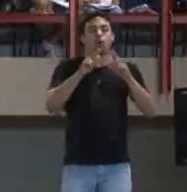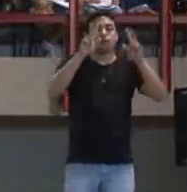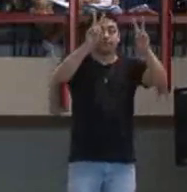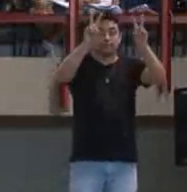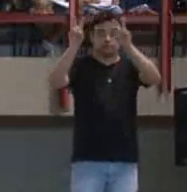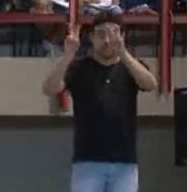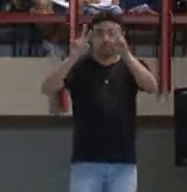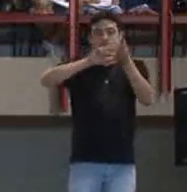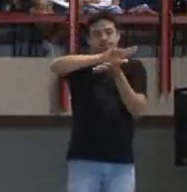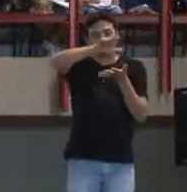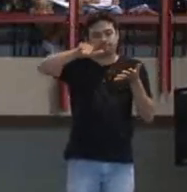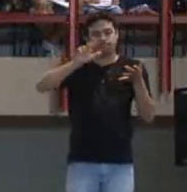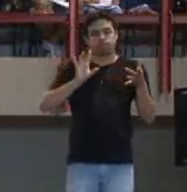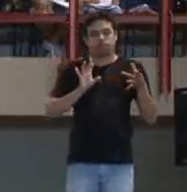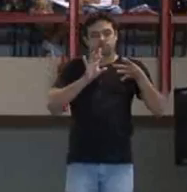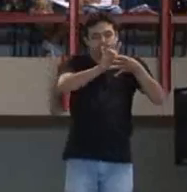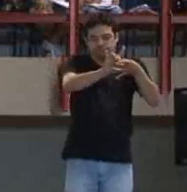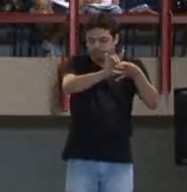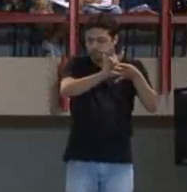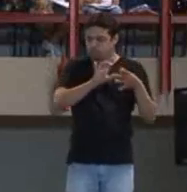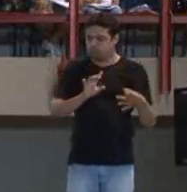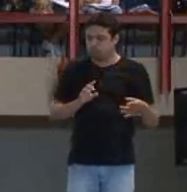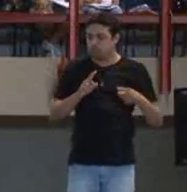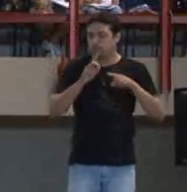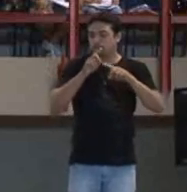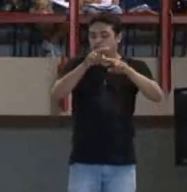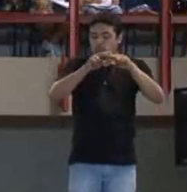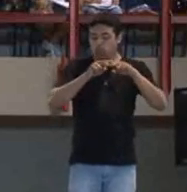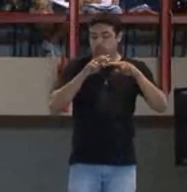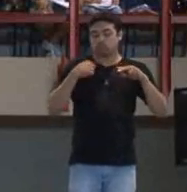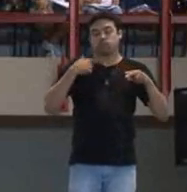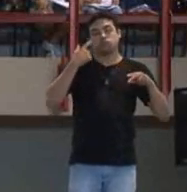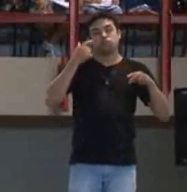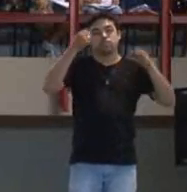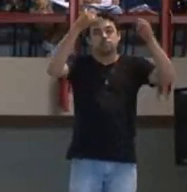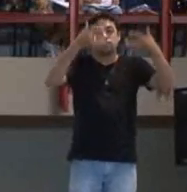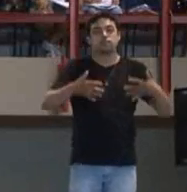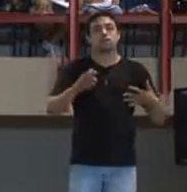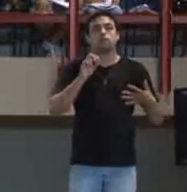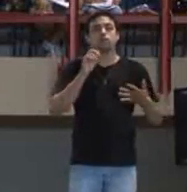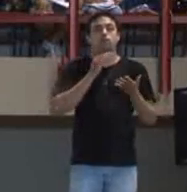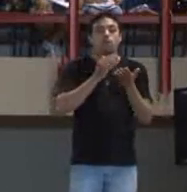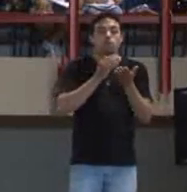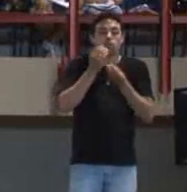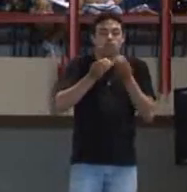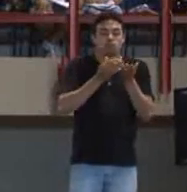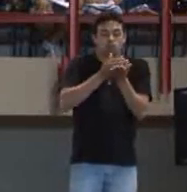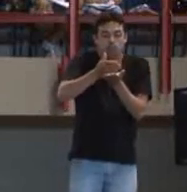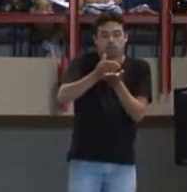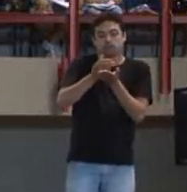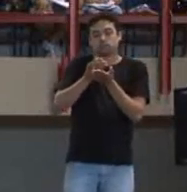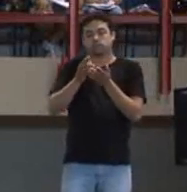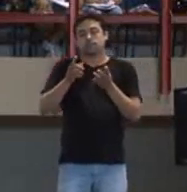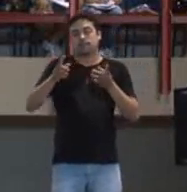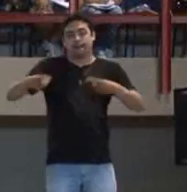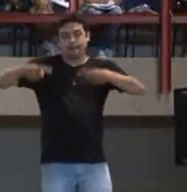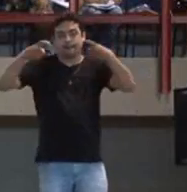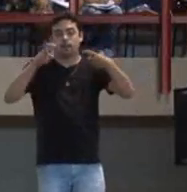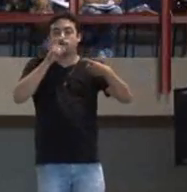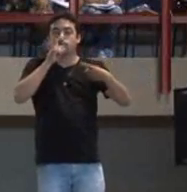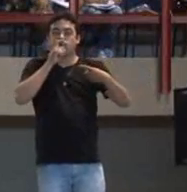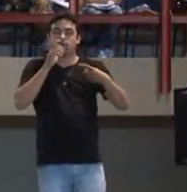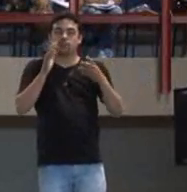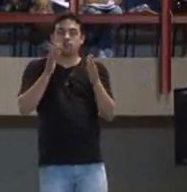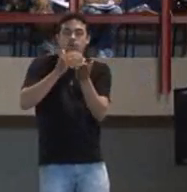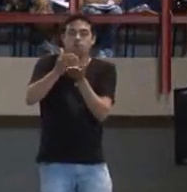então nós iremos iniciar dando uma geral de como foi o início dessa Guerra Fria Ok é